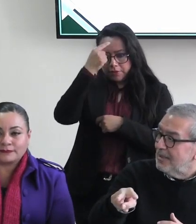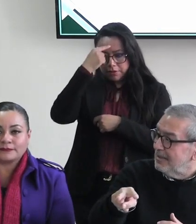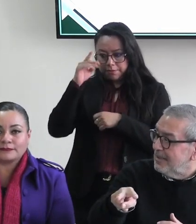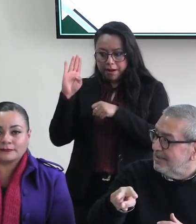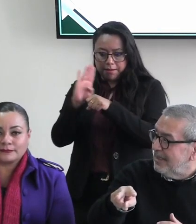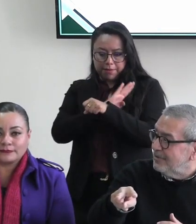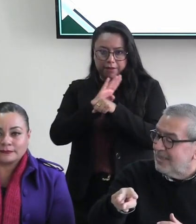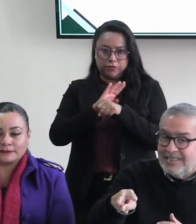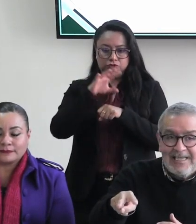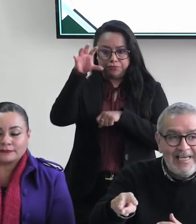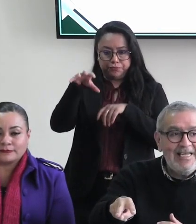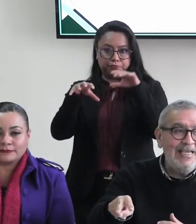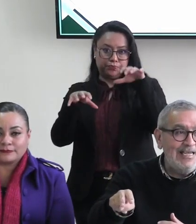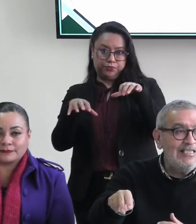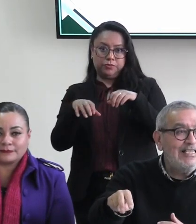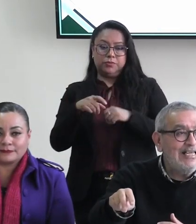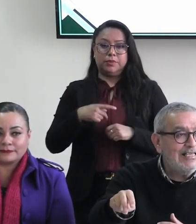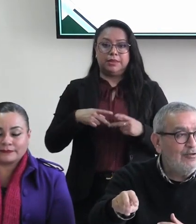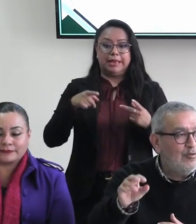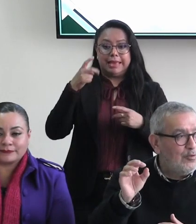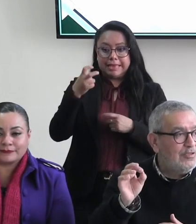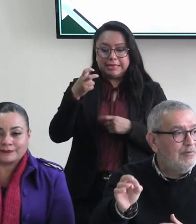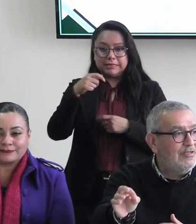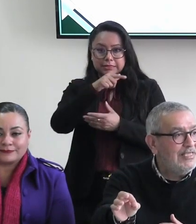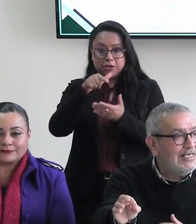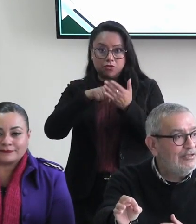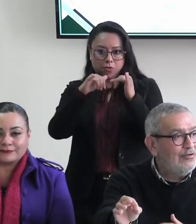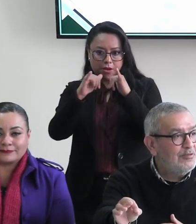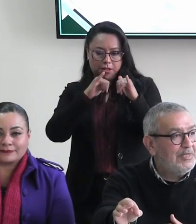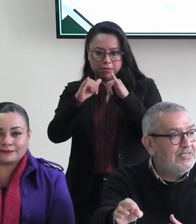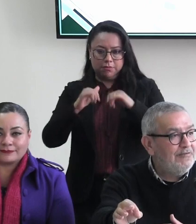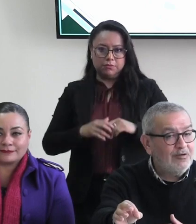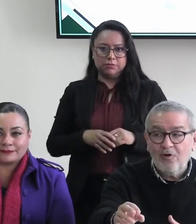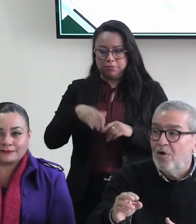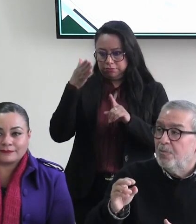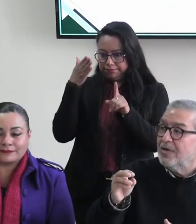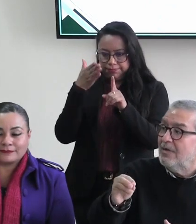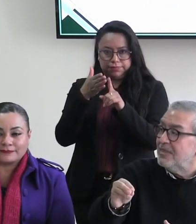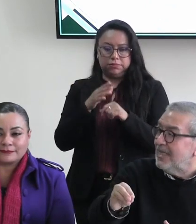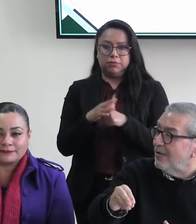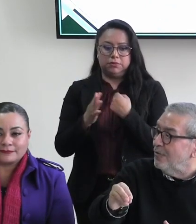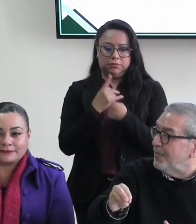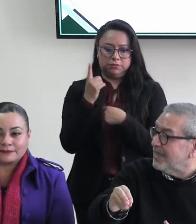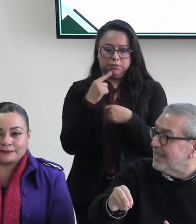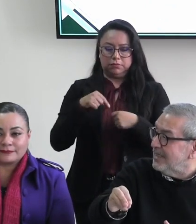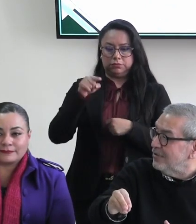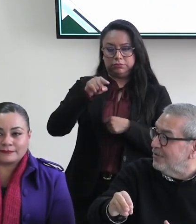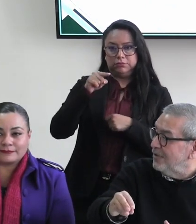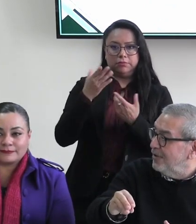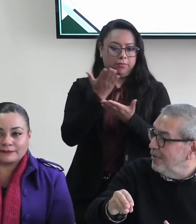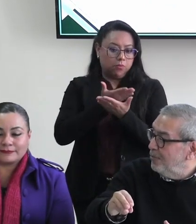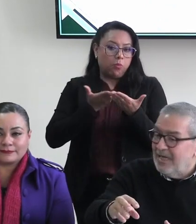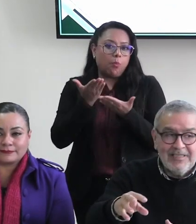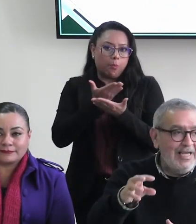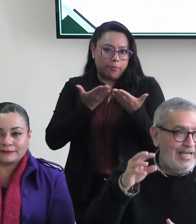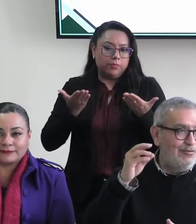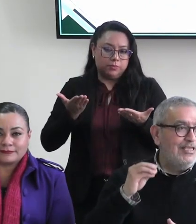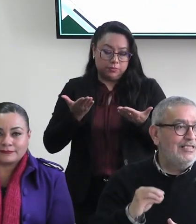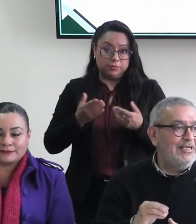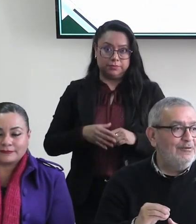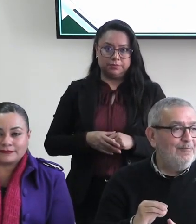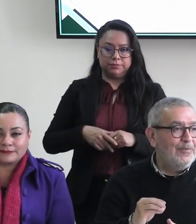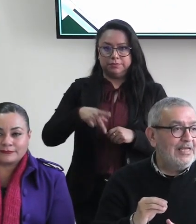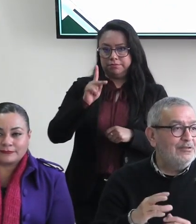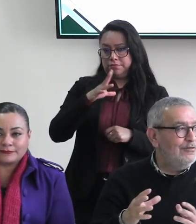ambos, de los que están ahí en ese territorio. Por eso hablo del territorio específico, porque lo están compartiendo. Más hay